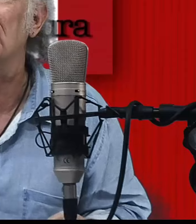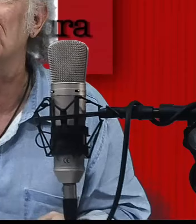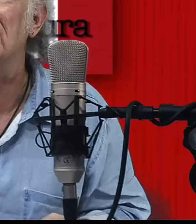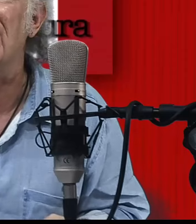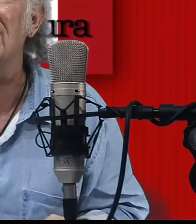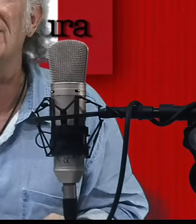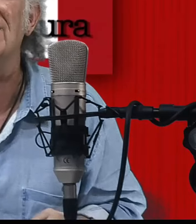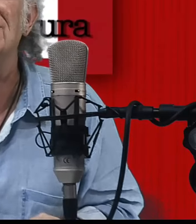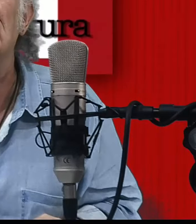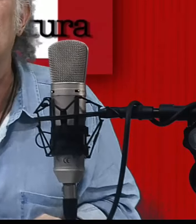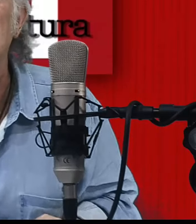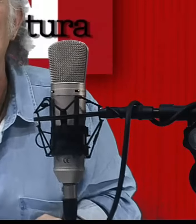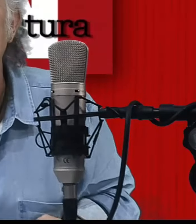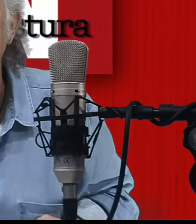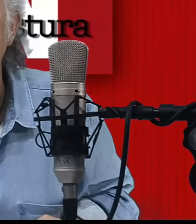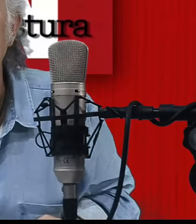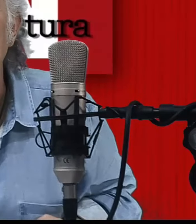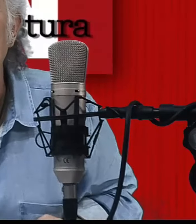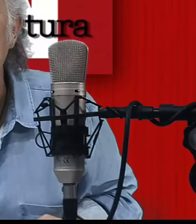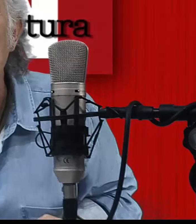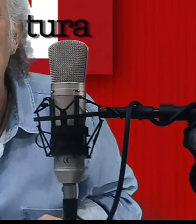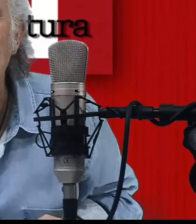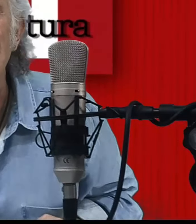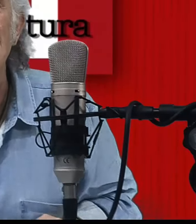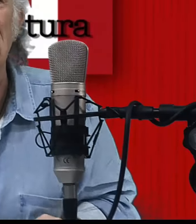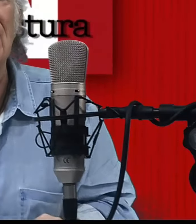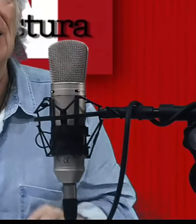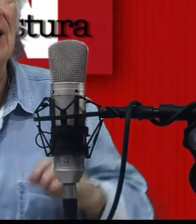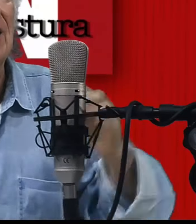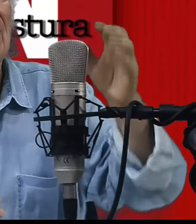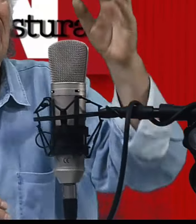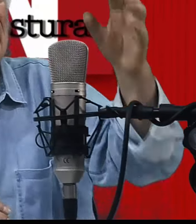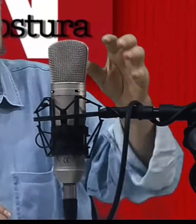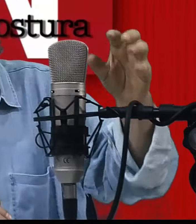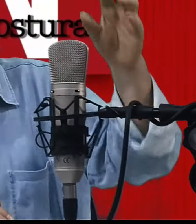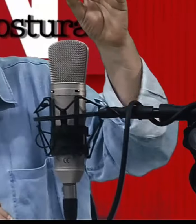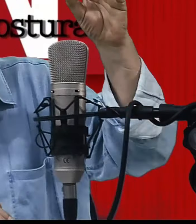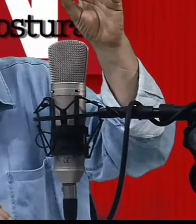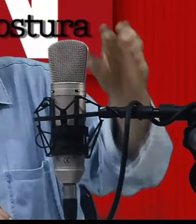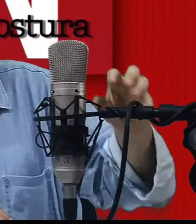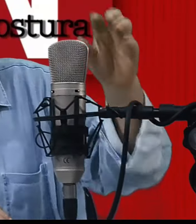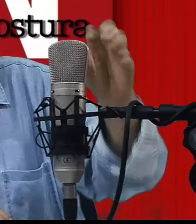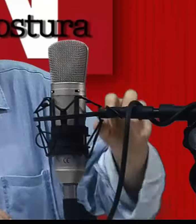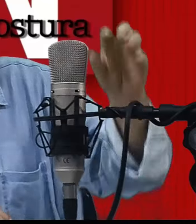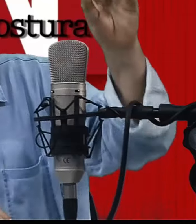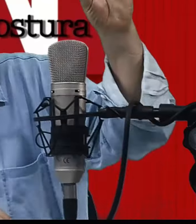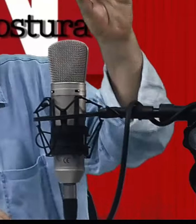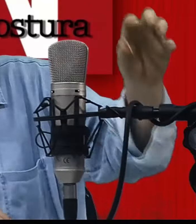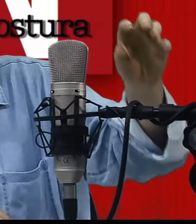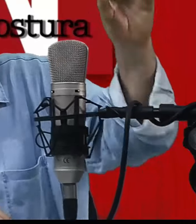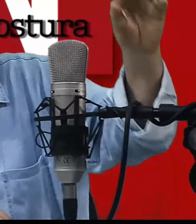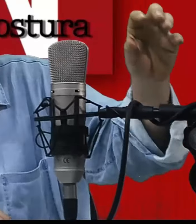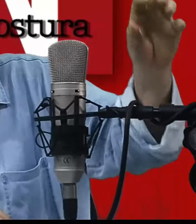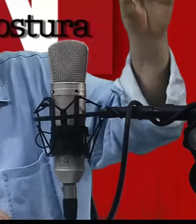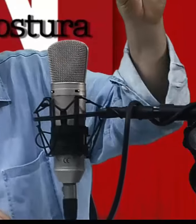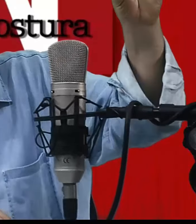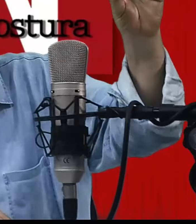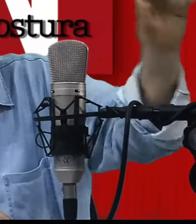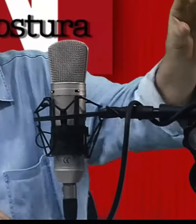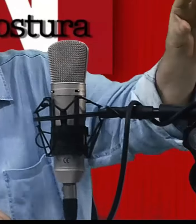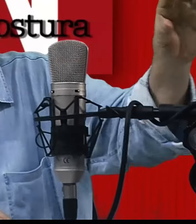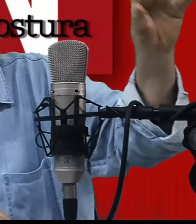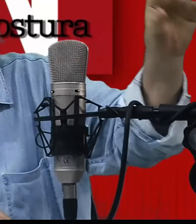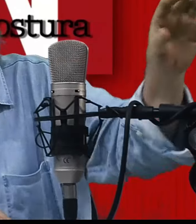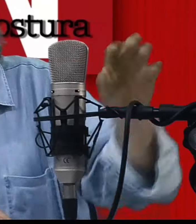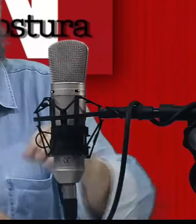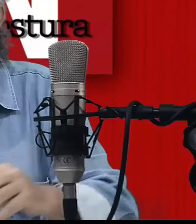la oportunidad de decir cosas que queden, que en el acto del hijo ilustre de fulano de